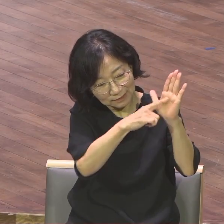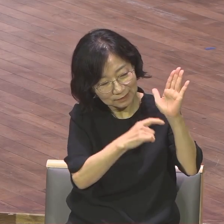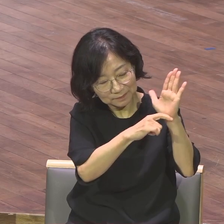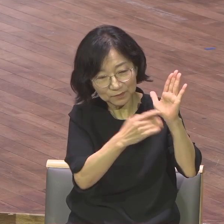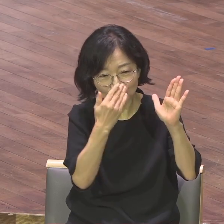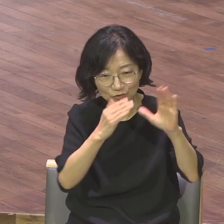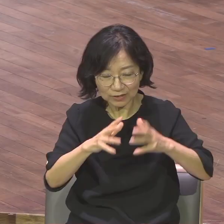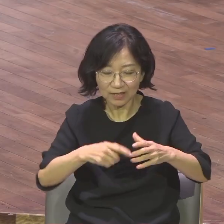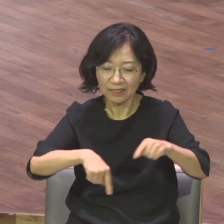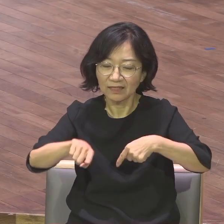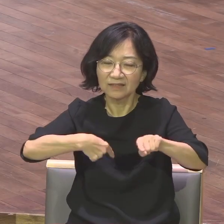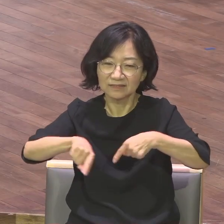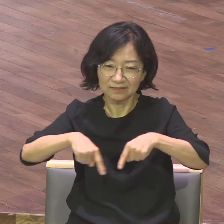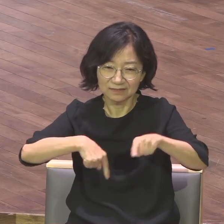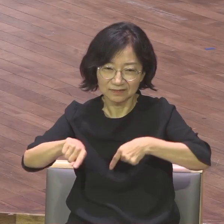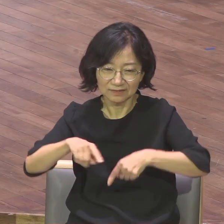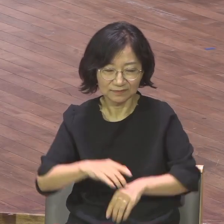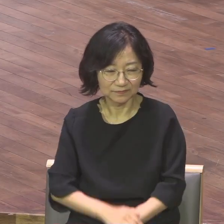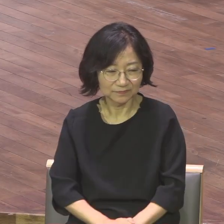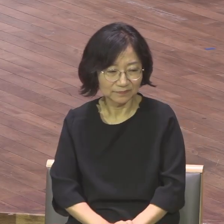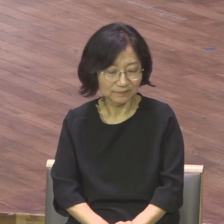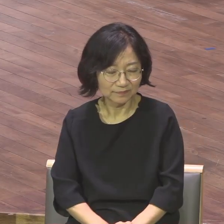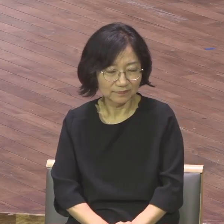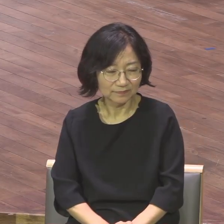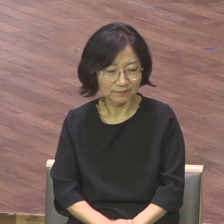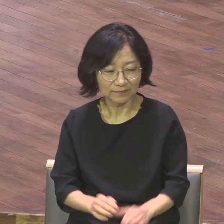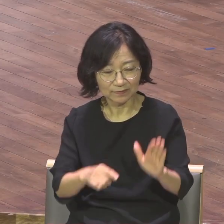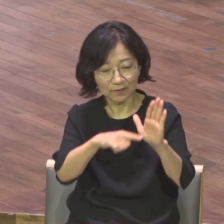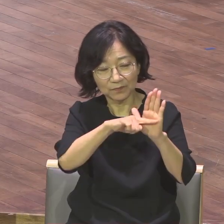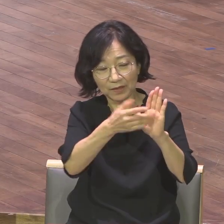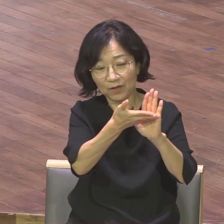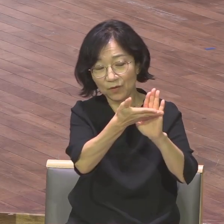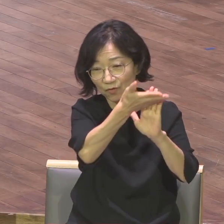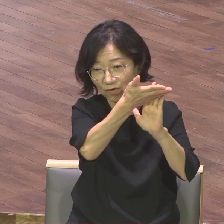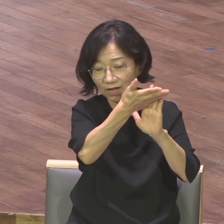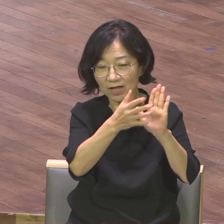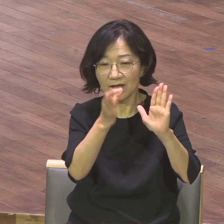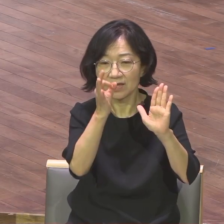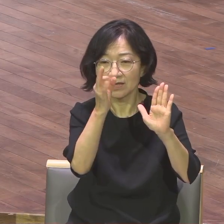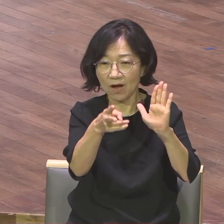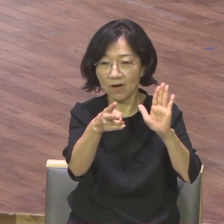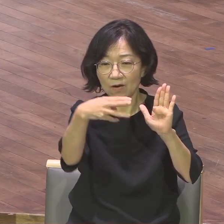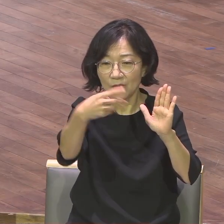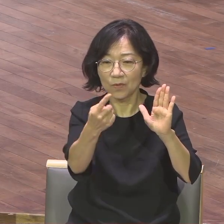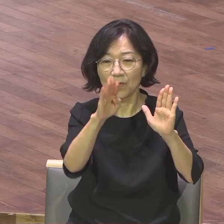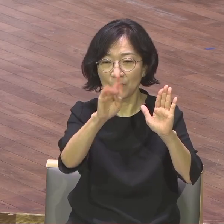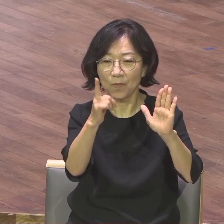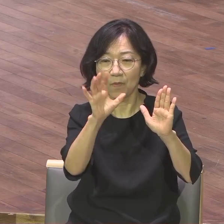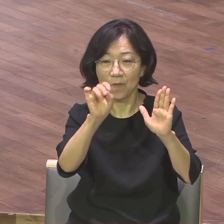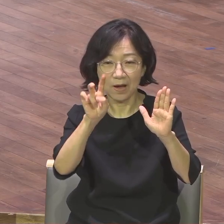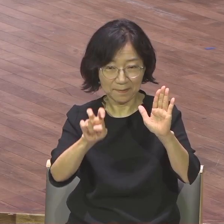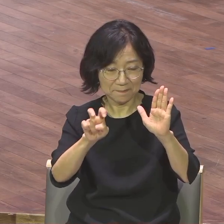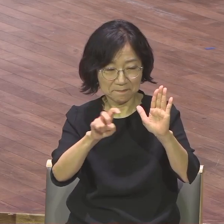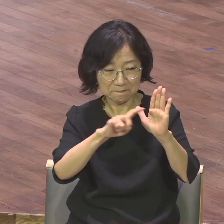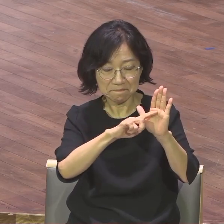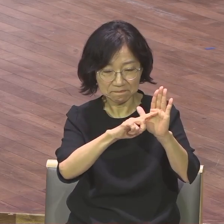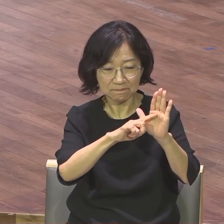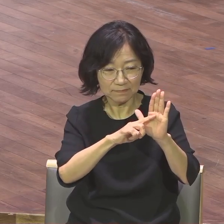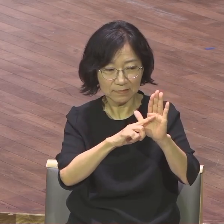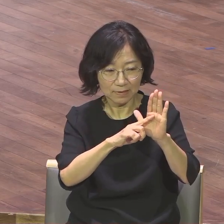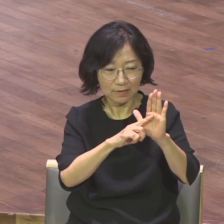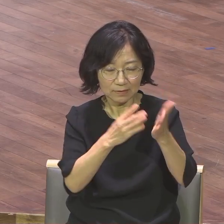당시에 이 장군이었어요. 이 여로보암이 이제 그 나누어 가지고 열 지파를